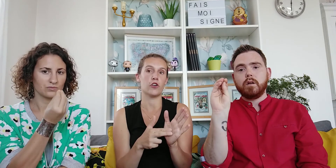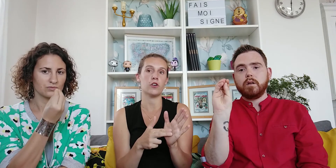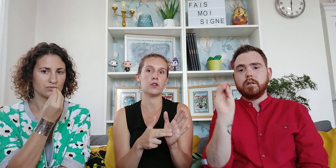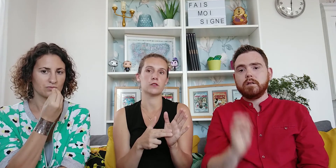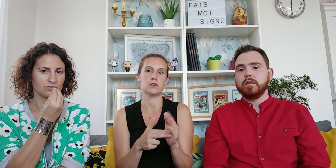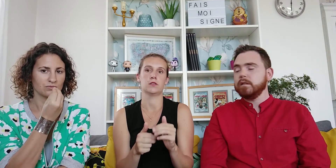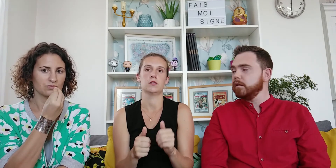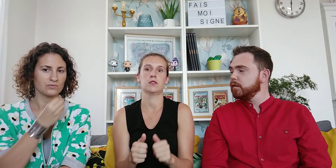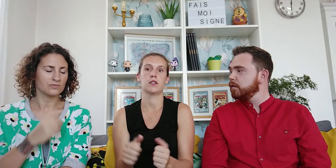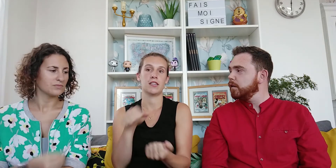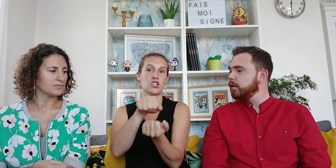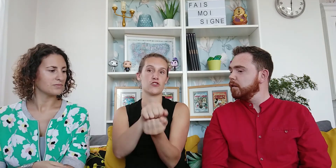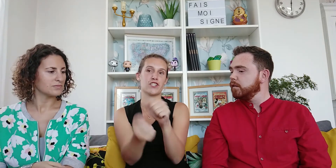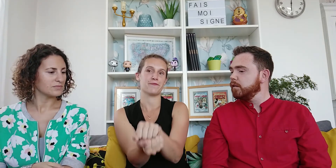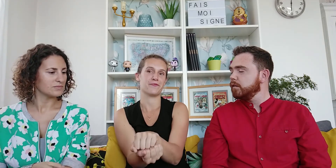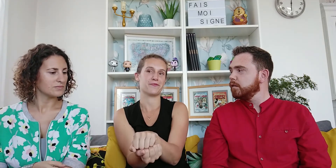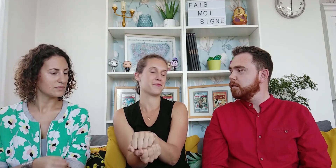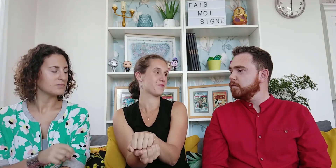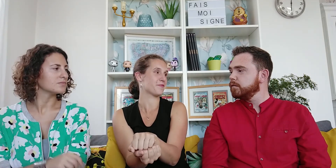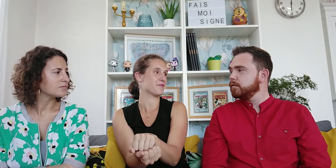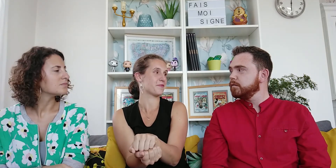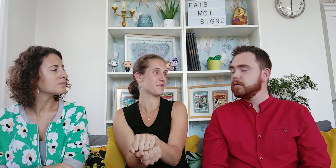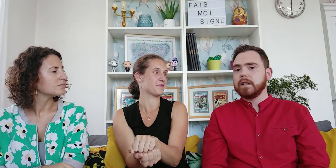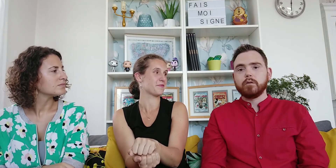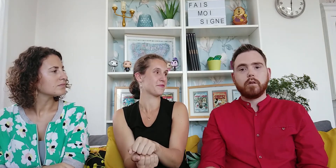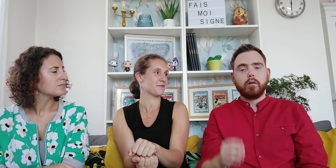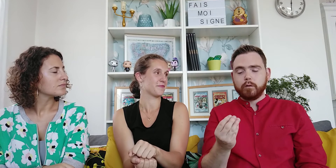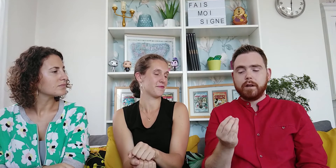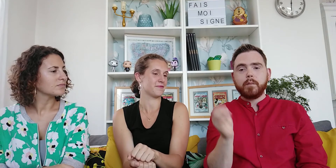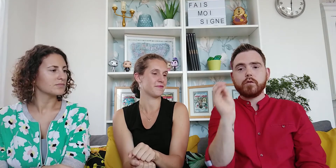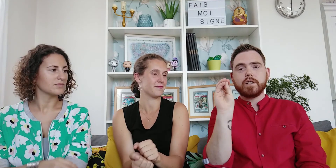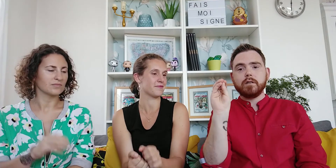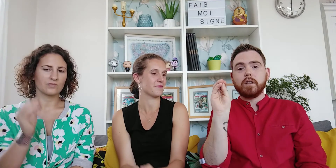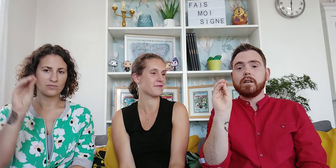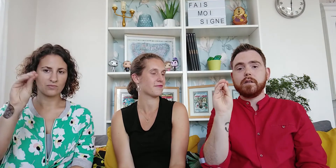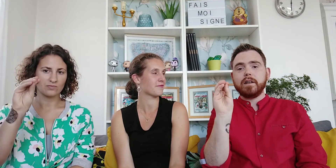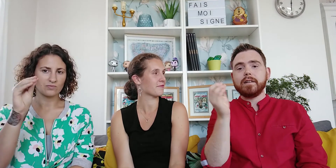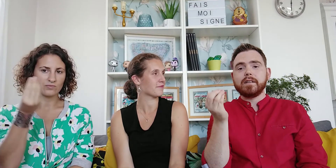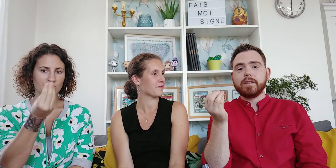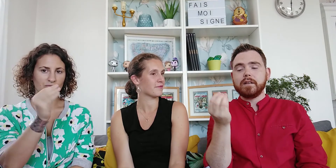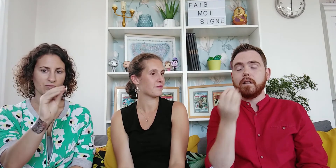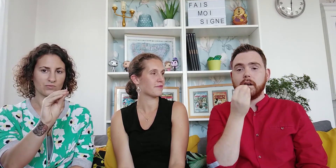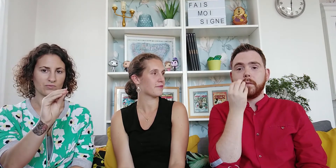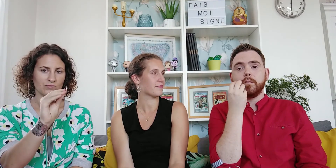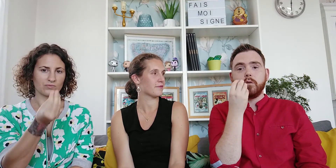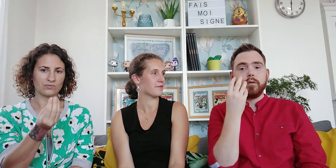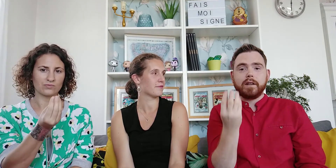encore, et changer. D'accord, donc on avait mangé, donc ce signe-là est assez facile, même nous on le fait